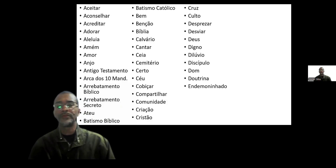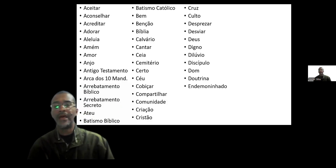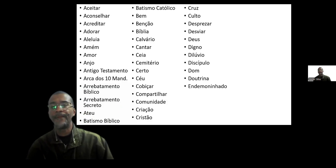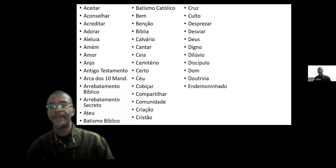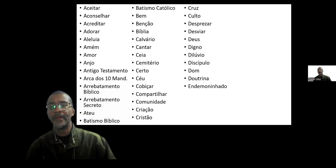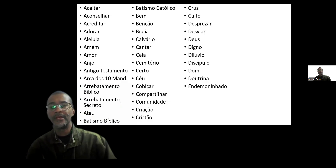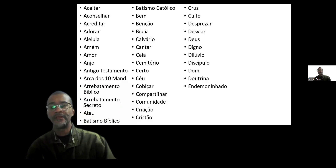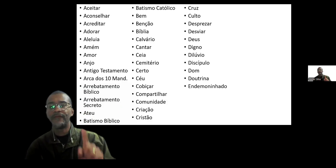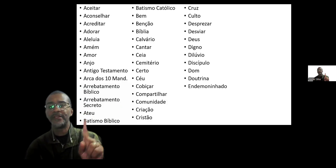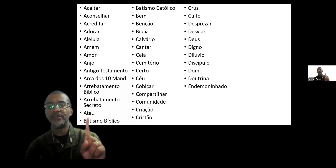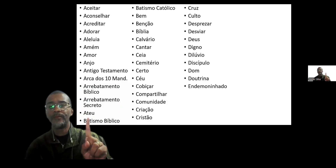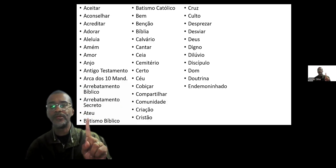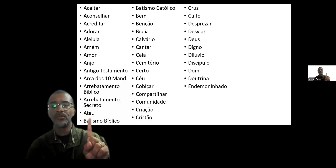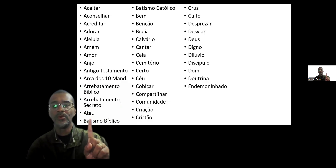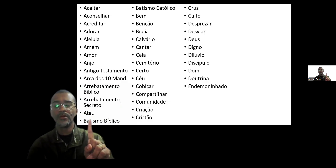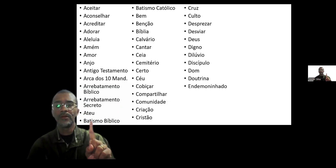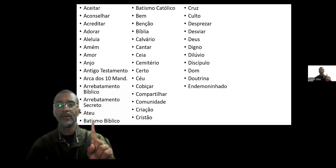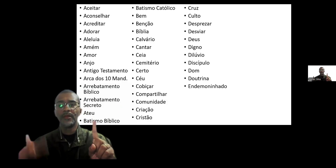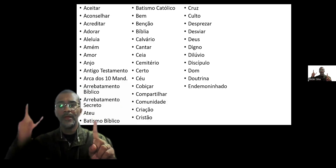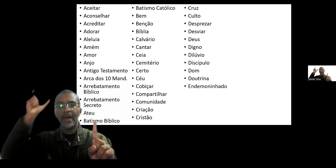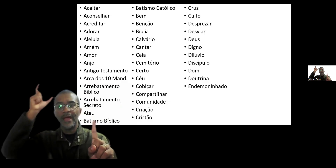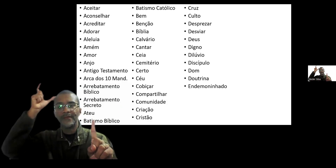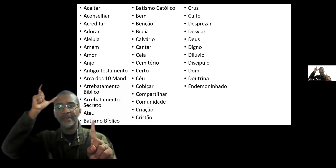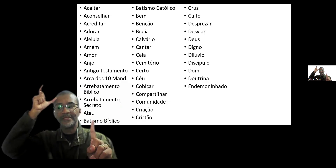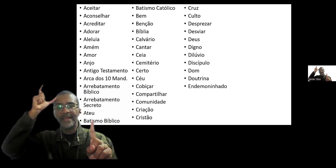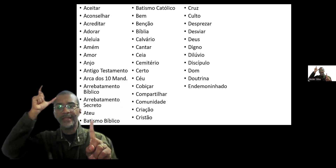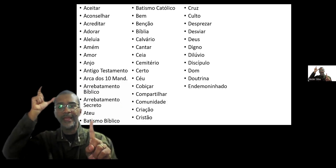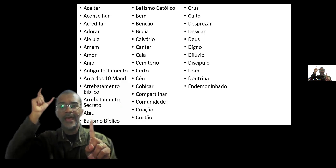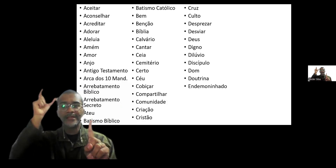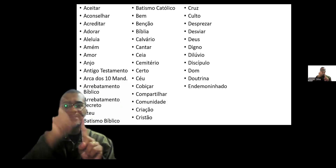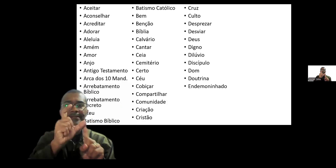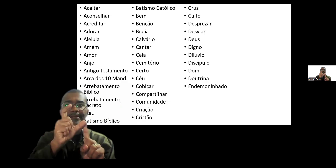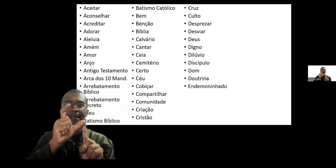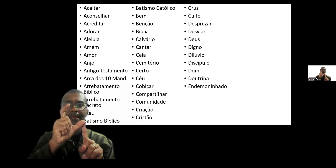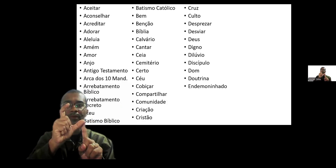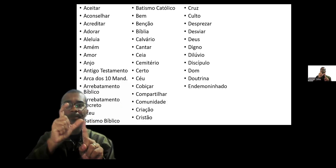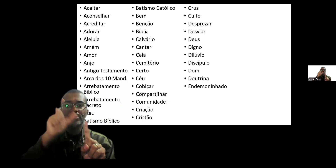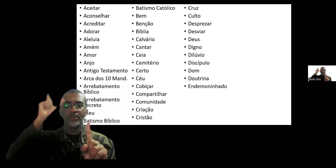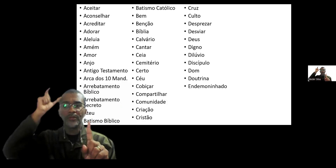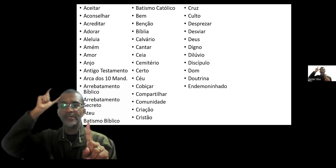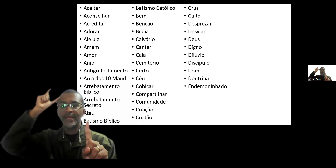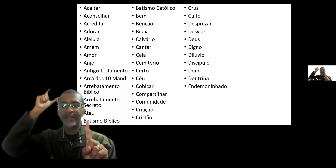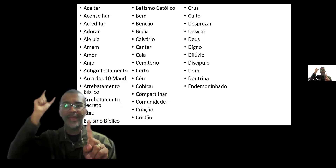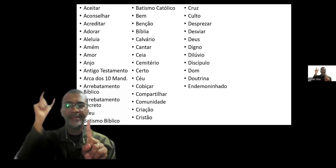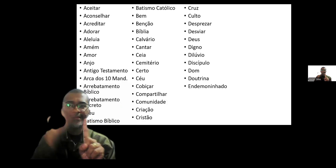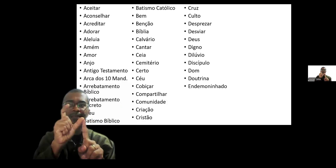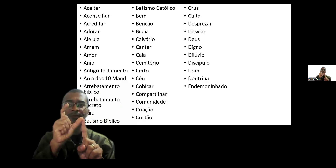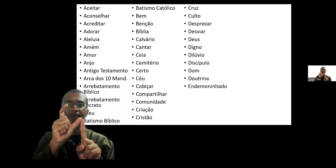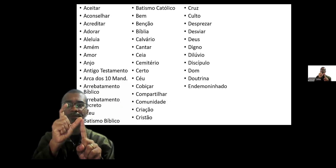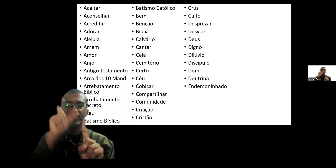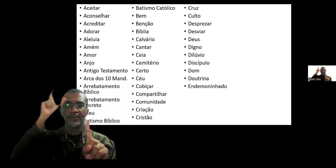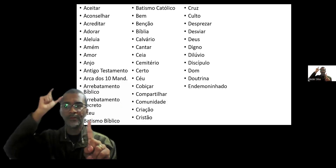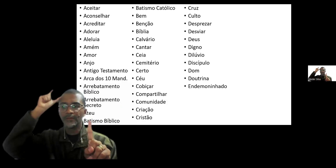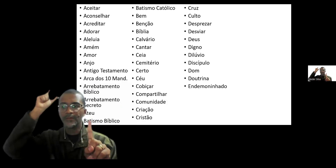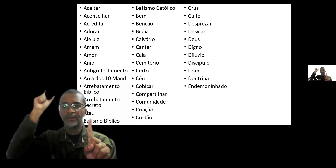Endemoniado, tá? Você vai fazer uma pessoa, aí fez Satanás entrou na pessoa, entendeu? Satanás entrou